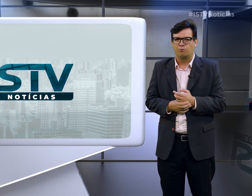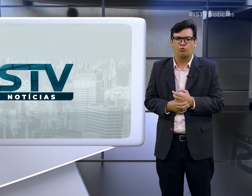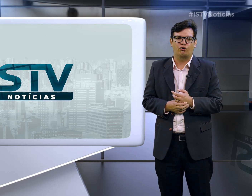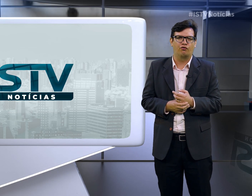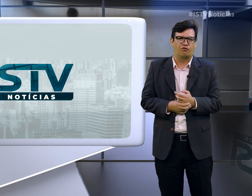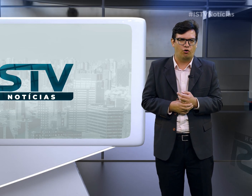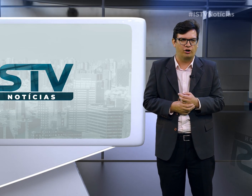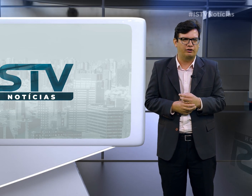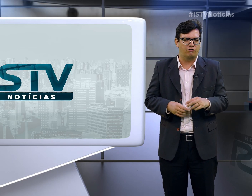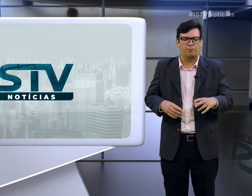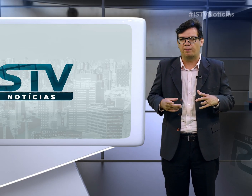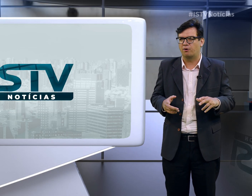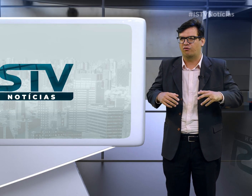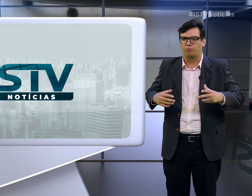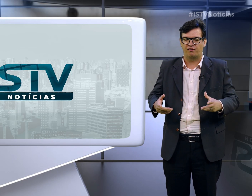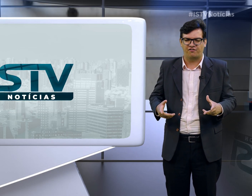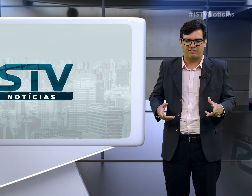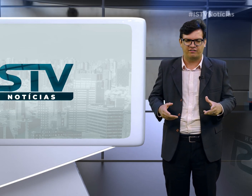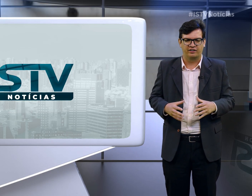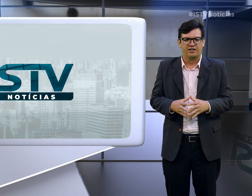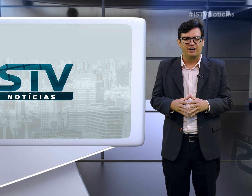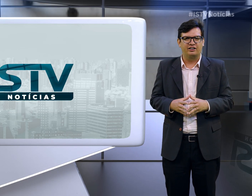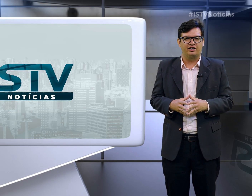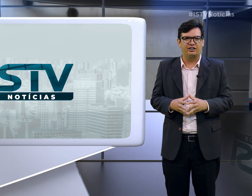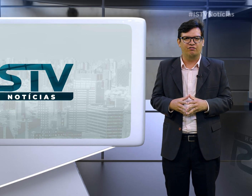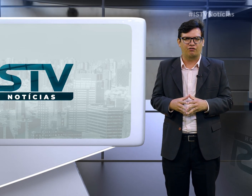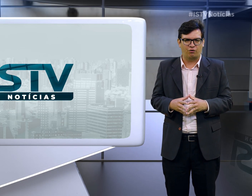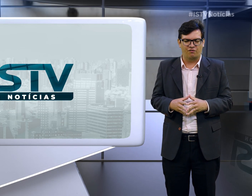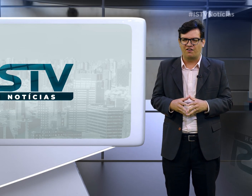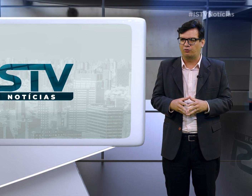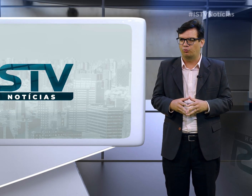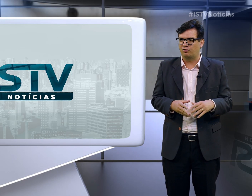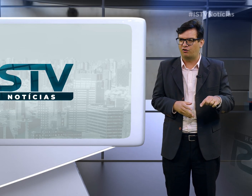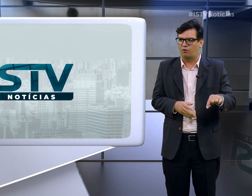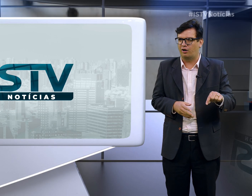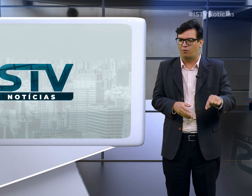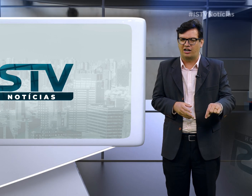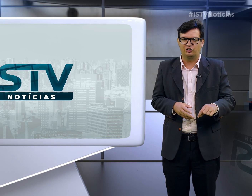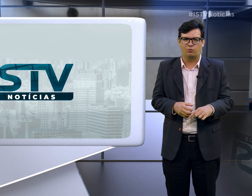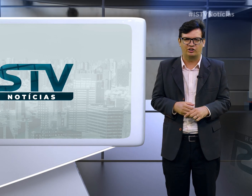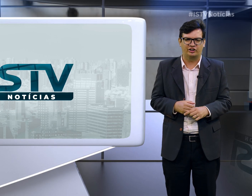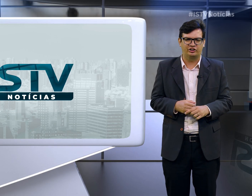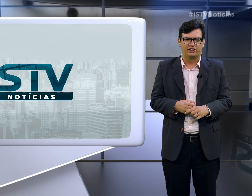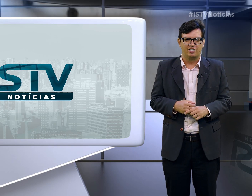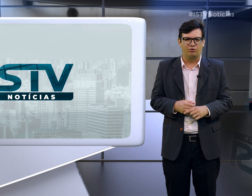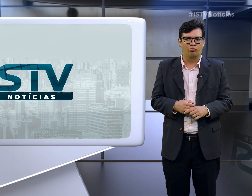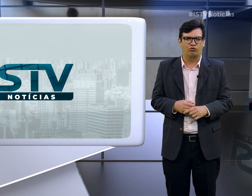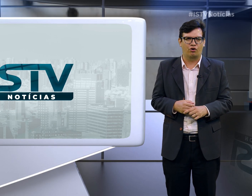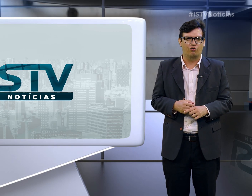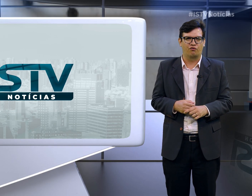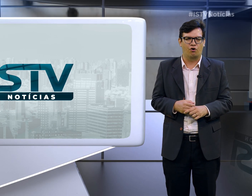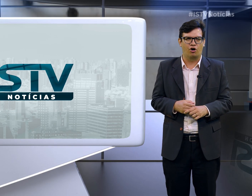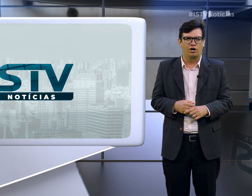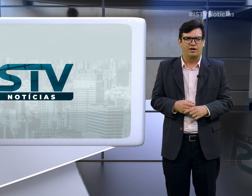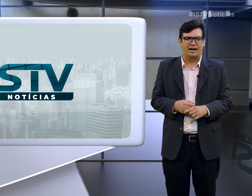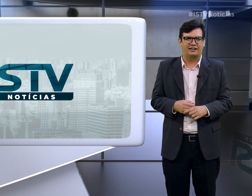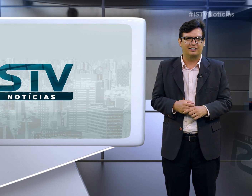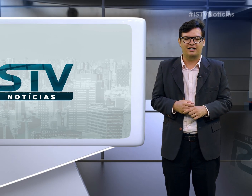no Só no Forró. Então eles estão preparando uma super festa e você confere tudo isso agora coladinho com a gente no Só no Forró aqui na tela da